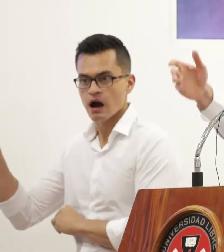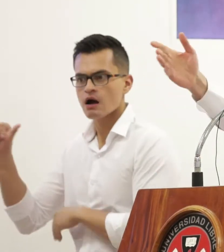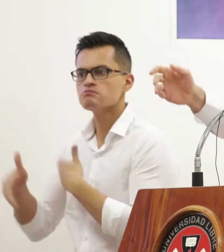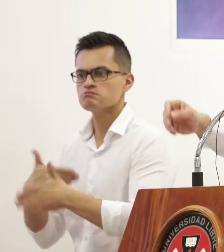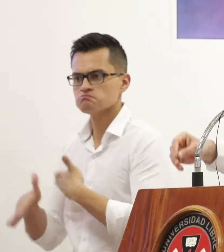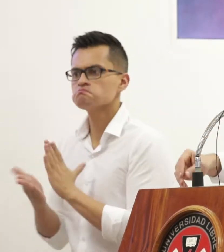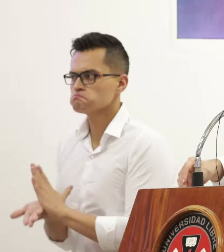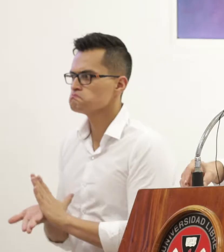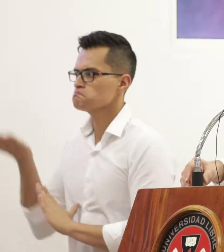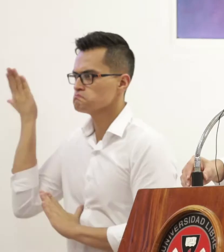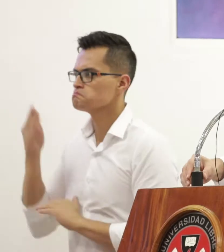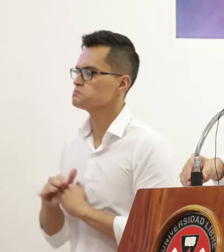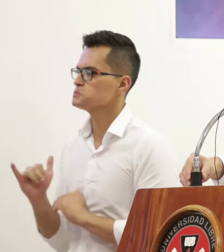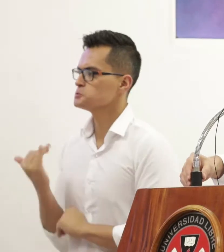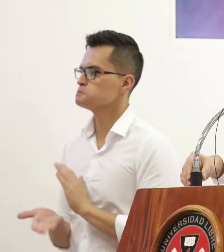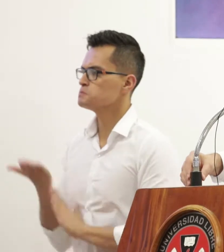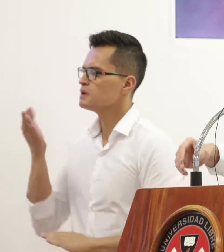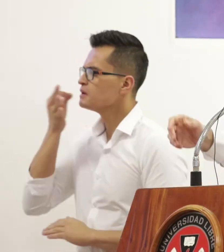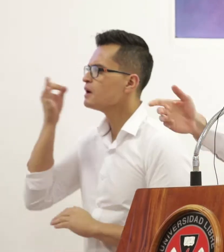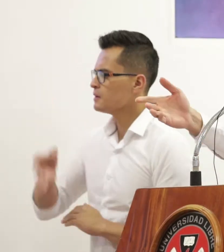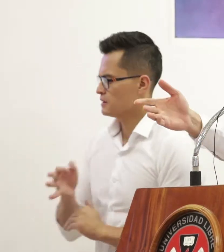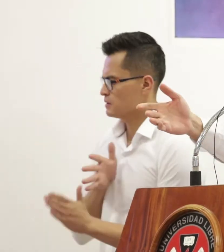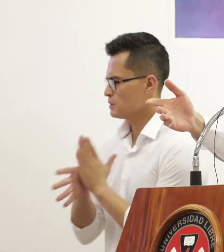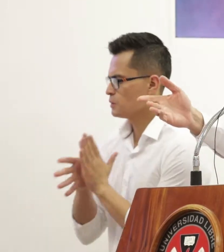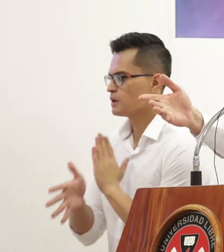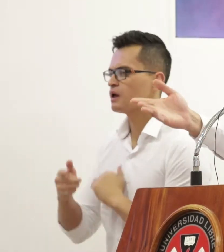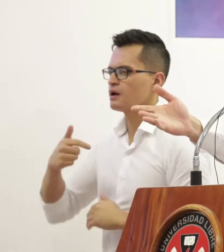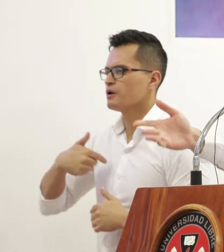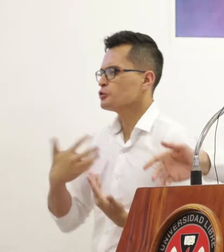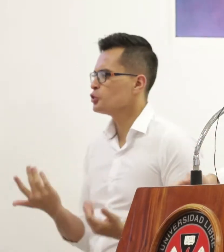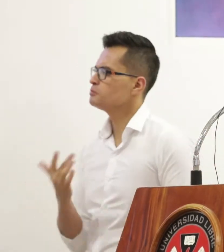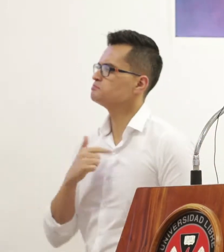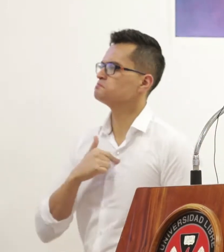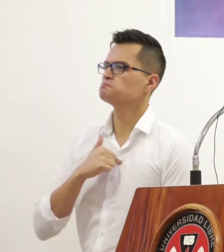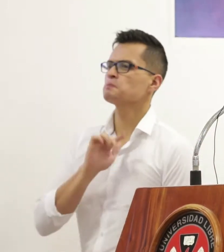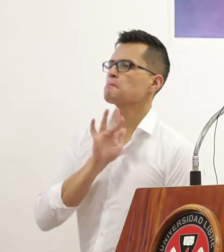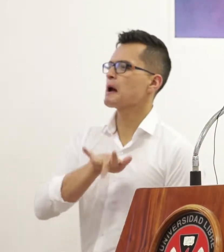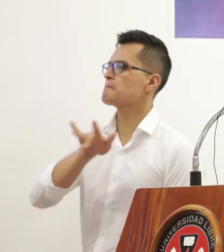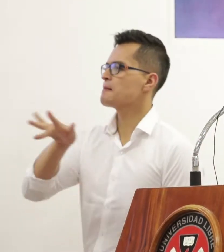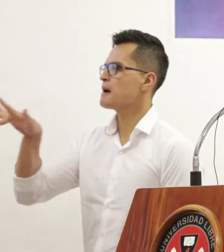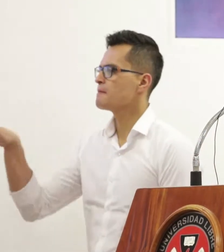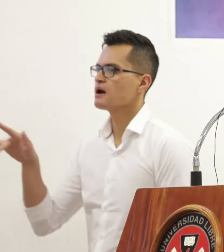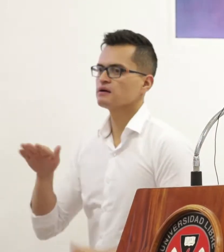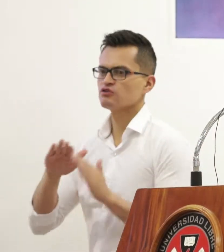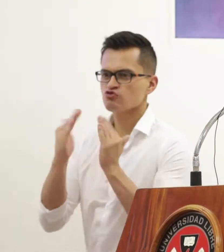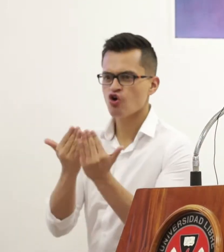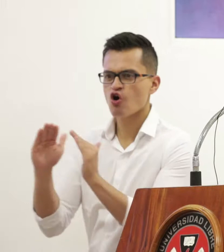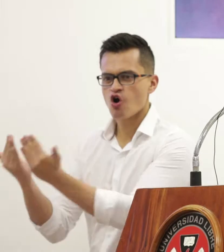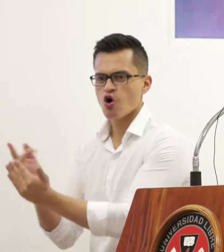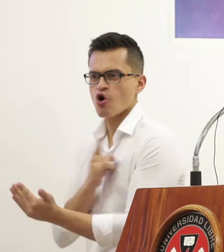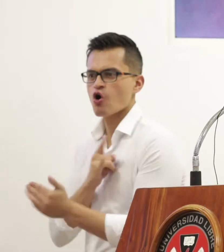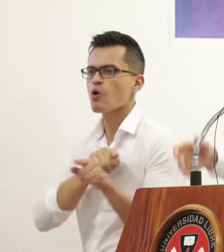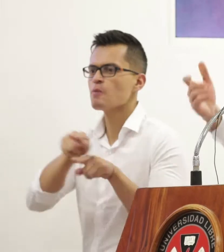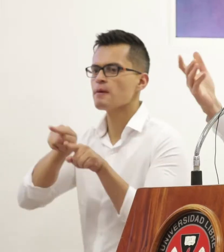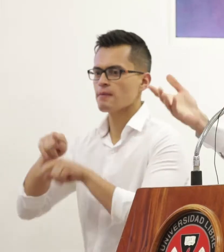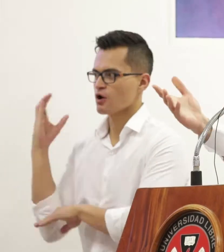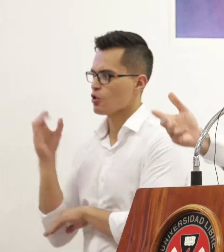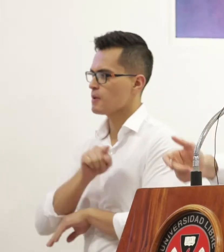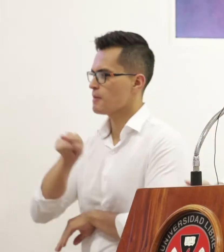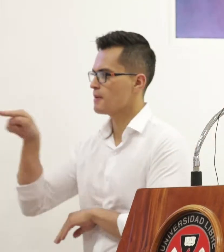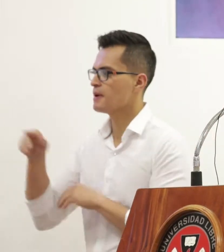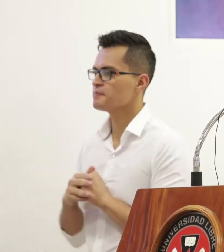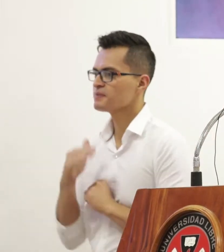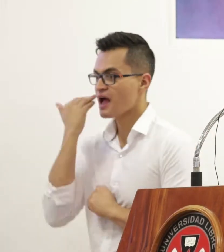le cuenta hoy, yo suelo recorrer muchos colegios y universidades en Colombia, y uno le cuenta a las